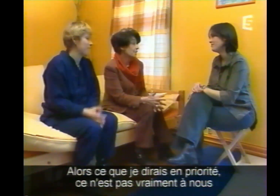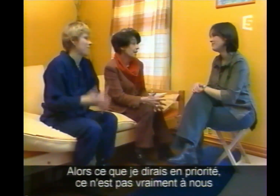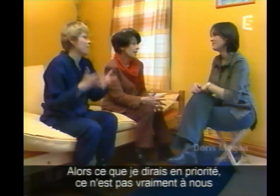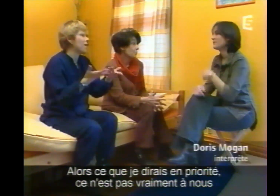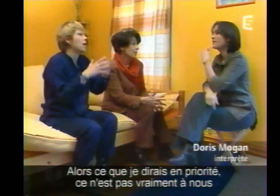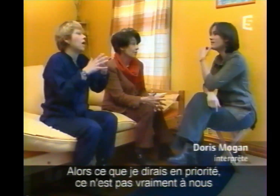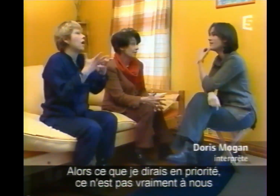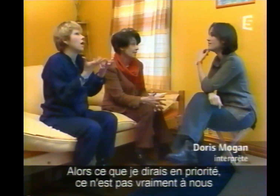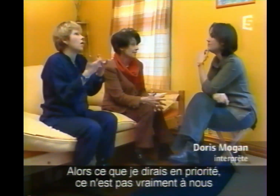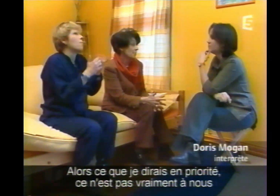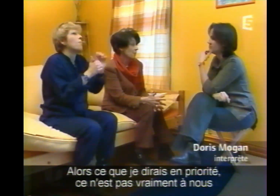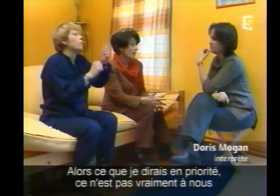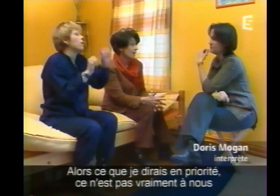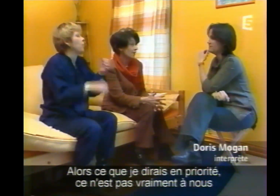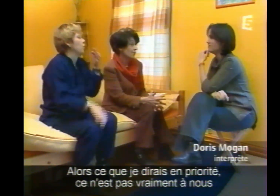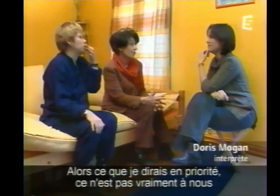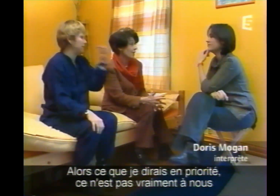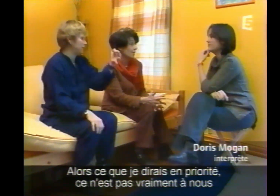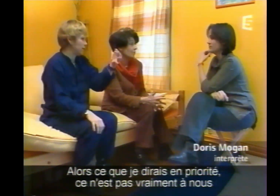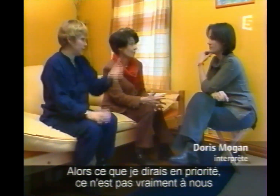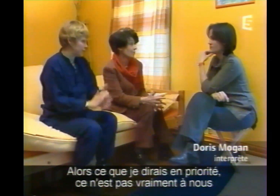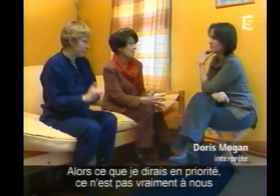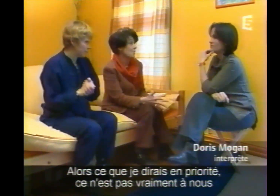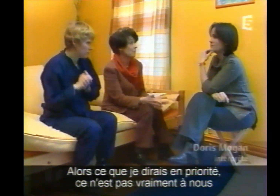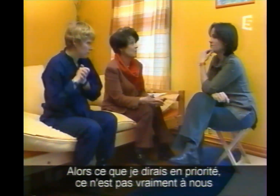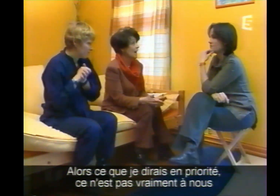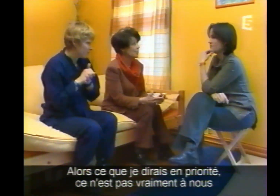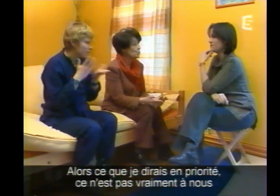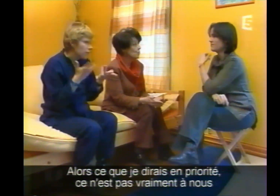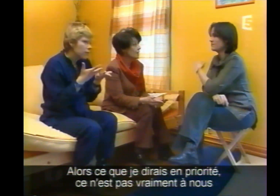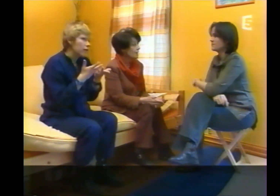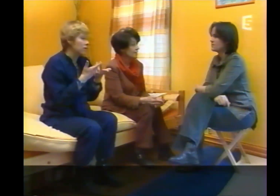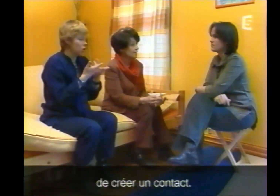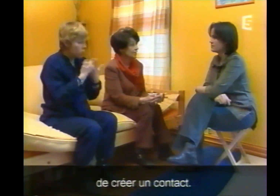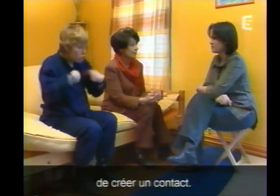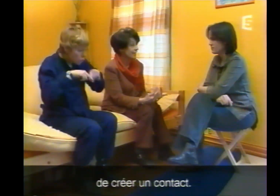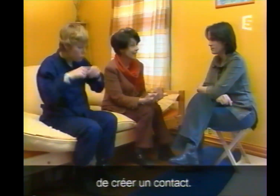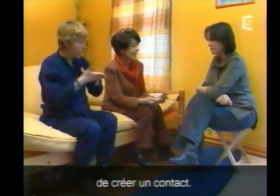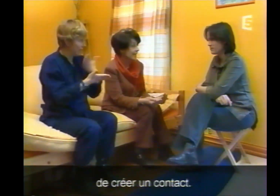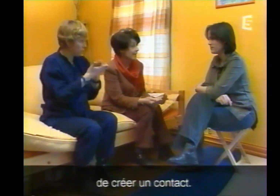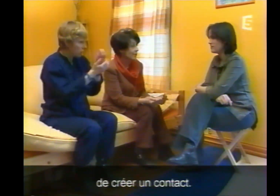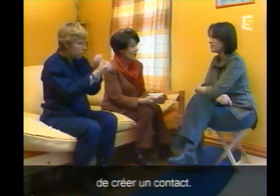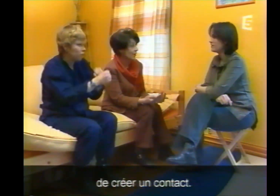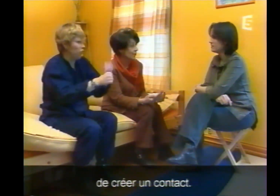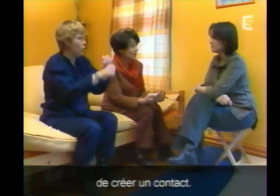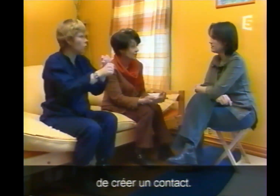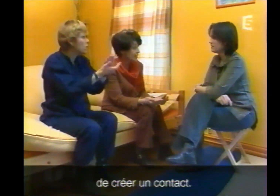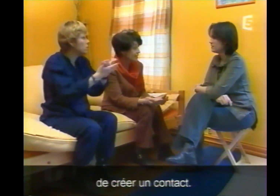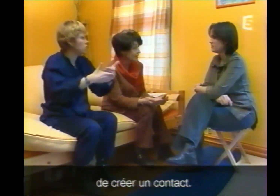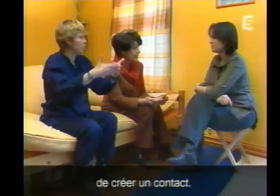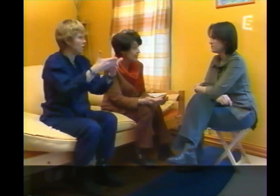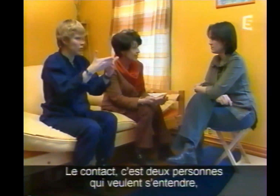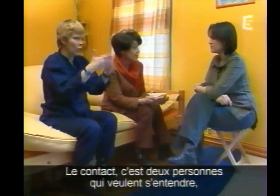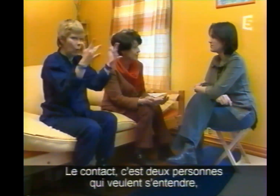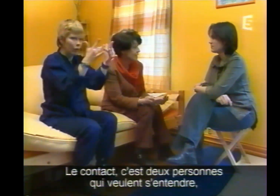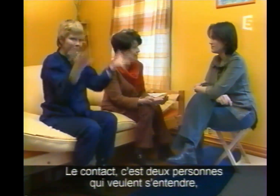dirais en priorité, ce n'est pas vraiment à nous de créer un contact. Le contact, c'est